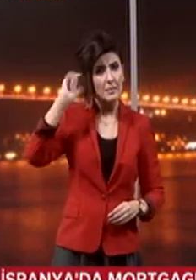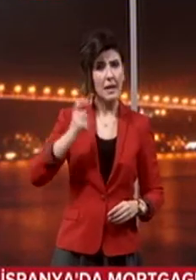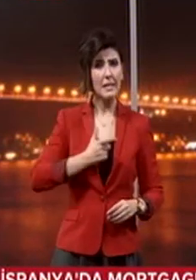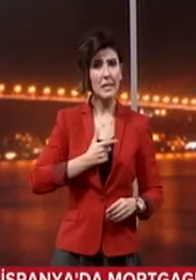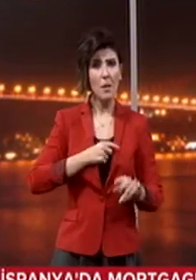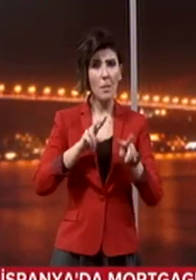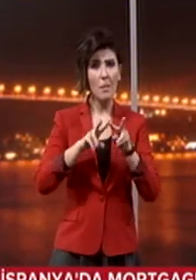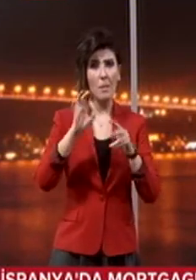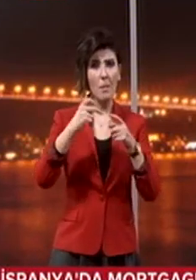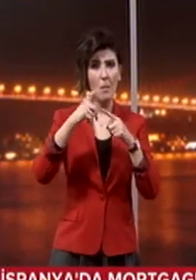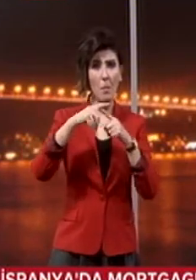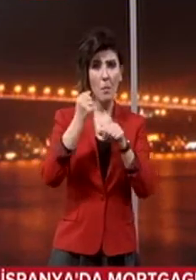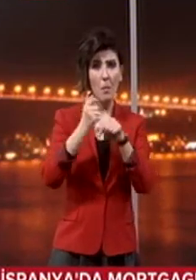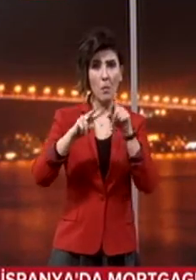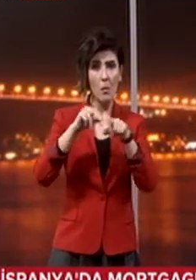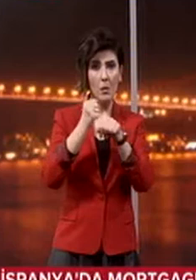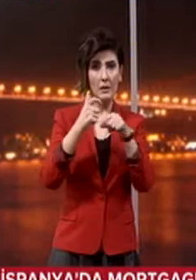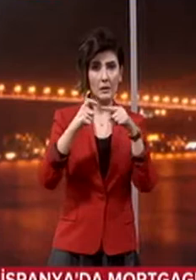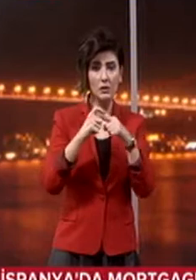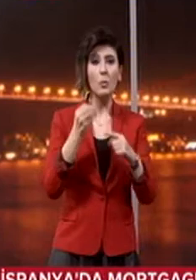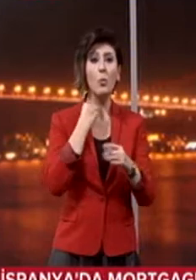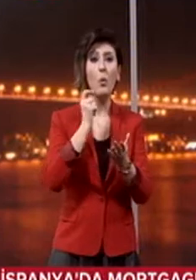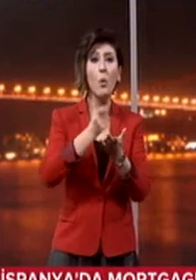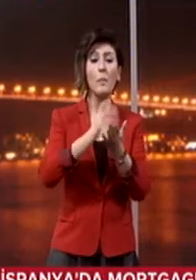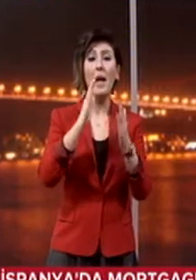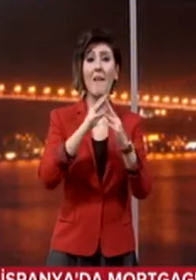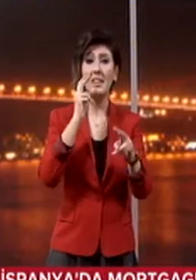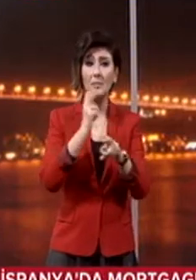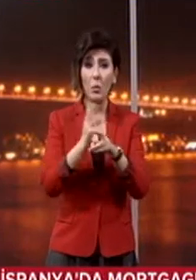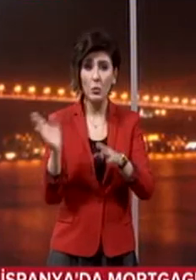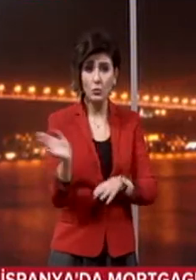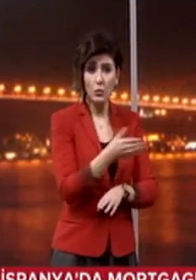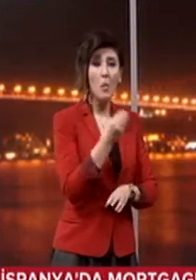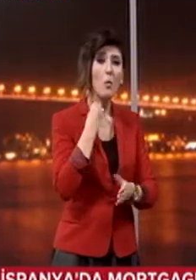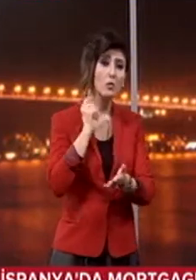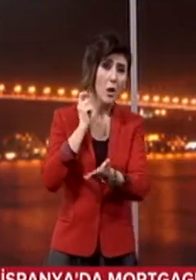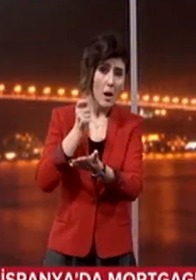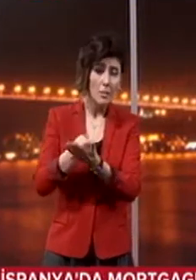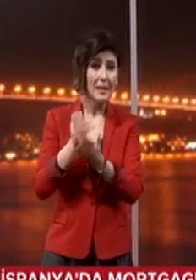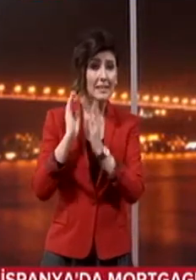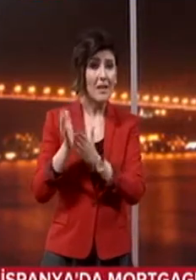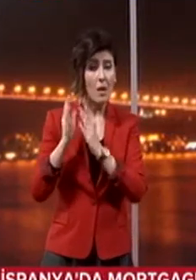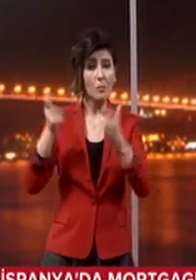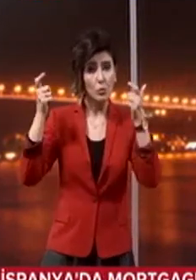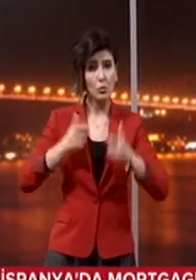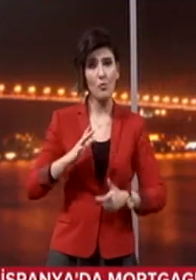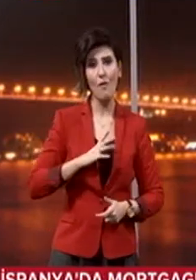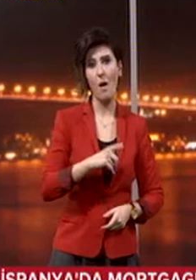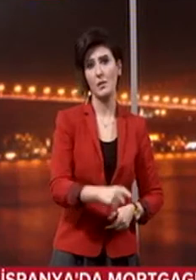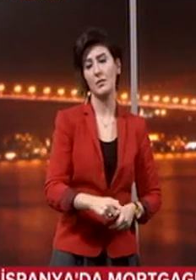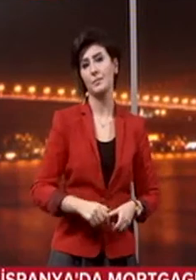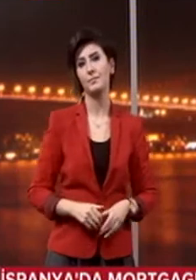İspanya yasaları mortgage borcunu ödeyemeyenlere evlerini kısa süre içinde boşaltma ve borçlarını ödemeye de devam etme yükümlülüğü